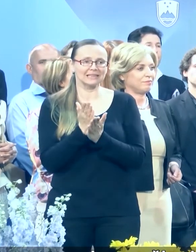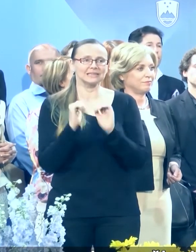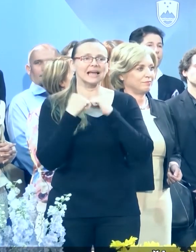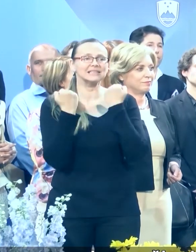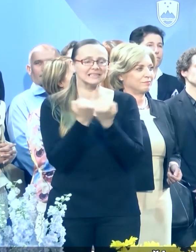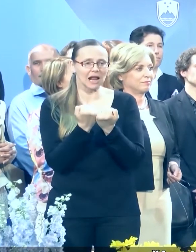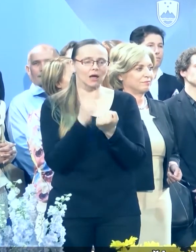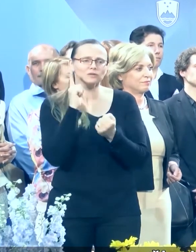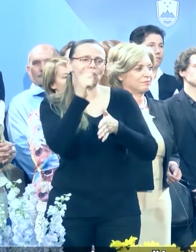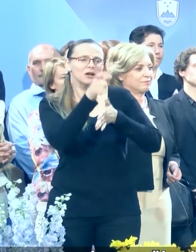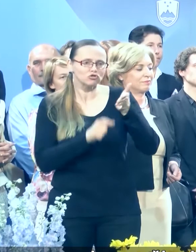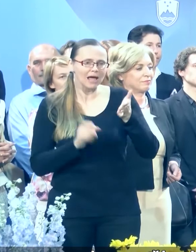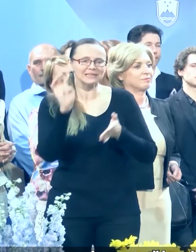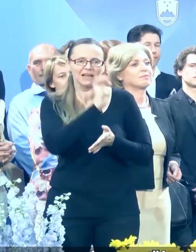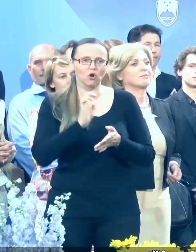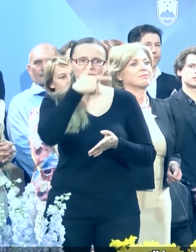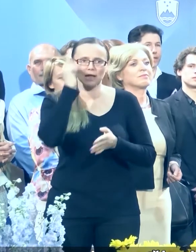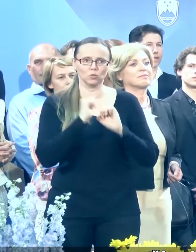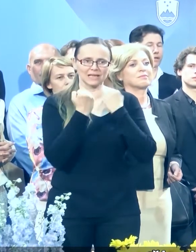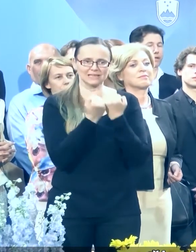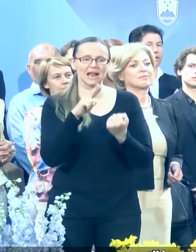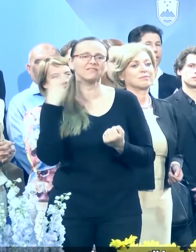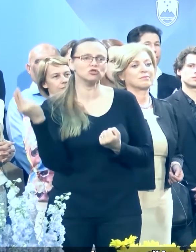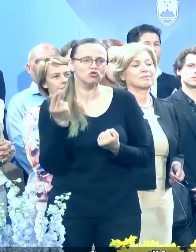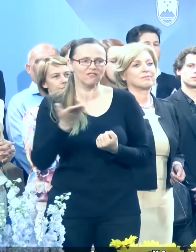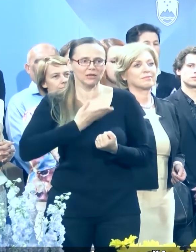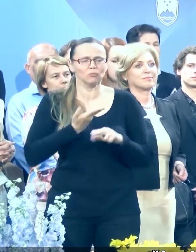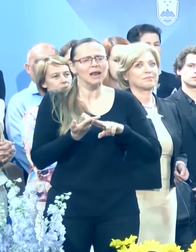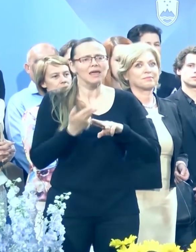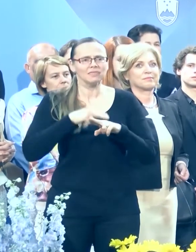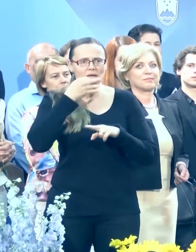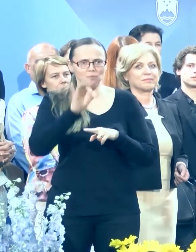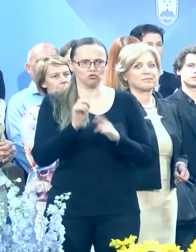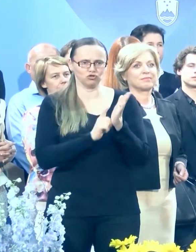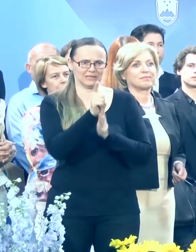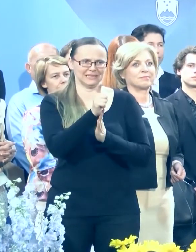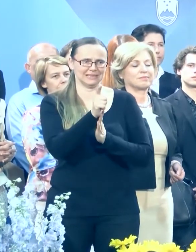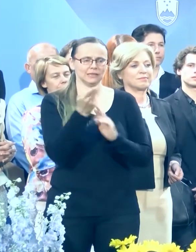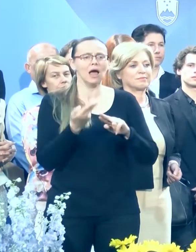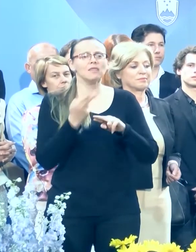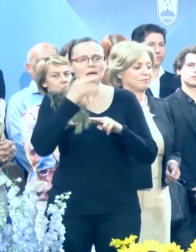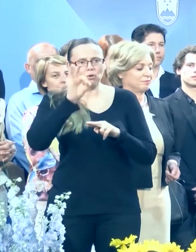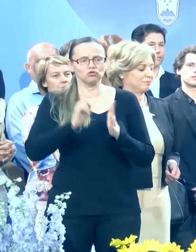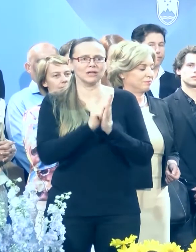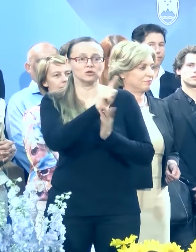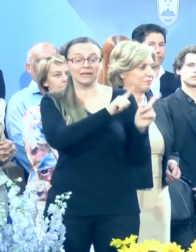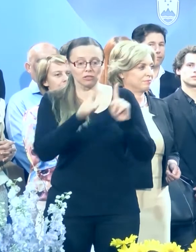oziroma članice Evropske ljudske stranke v Sloveniji dobile najboljši izid, najboljši rezultat